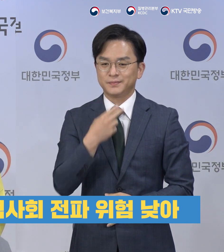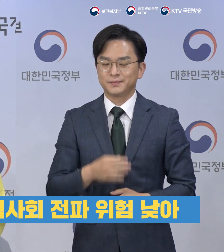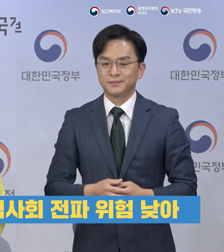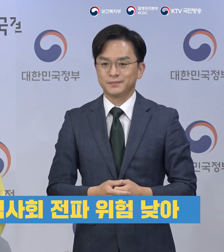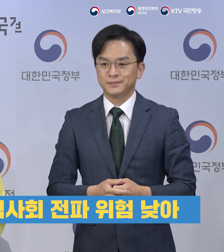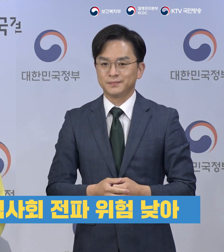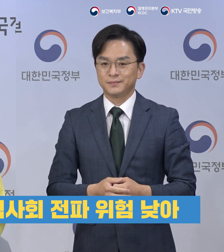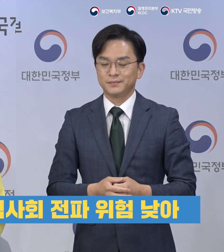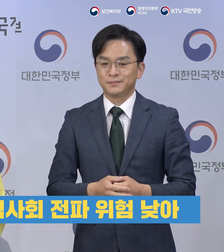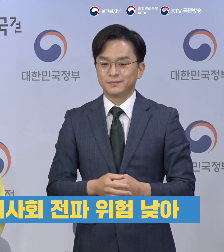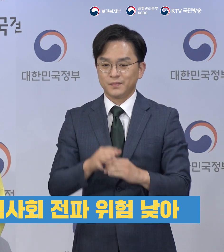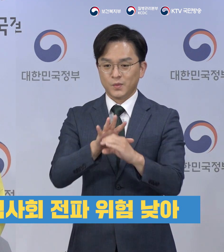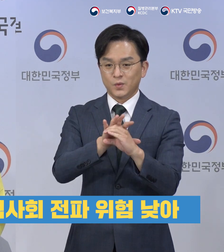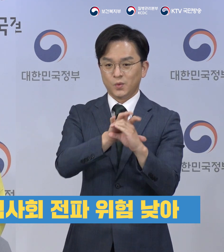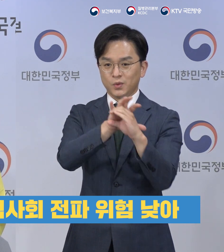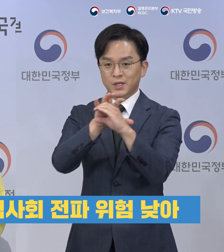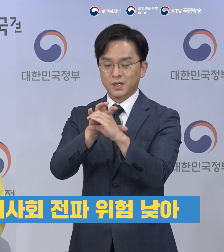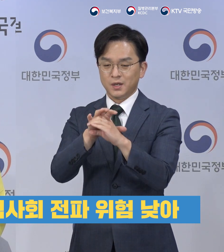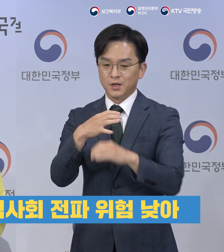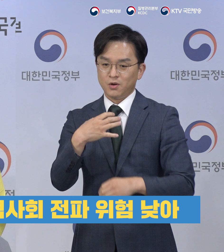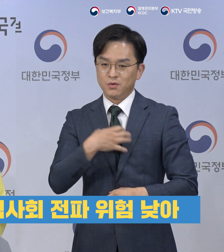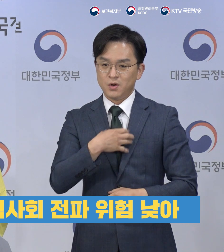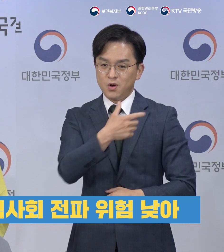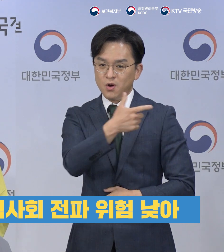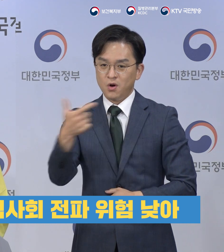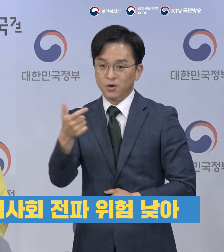지역사회 전파 위험성은 거의 없습니다.